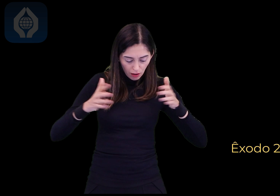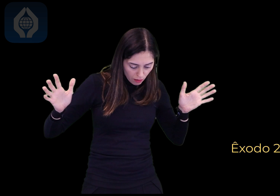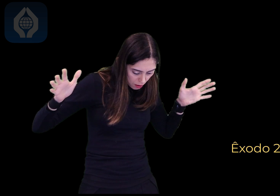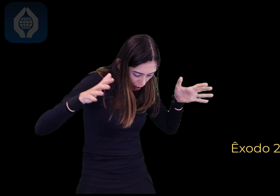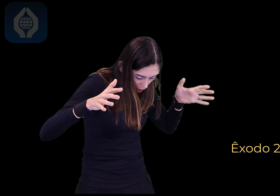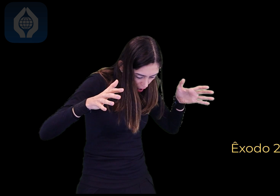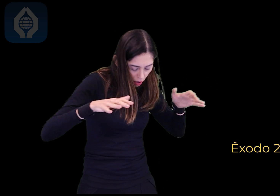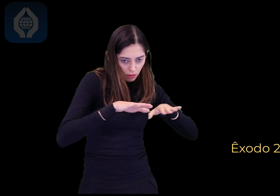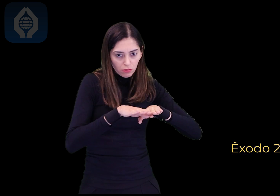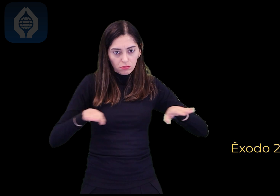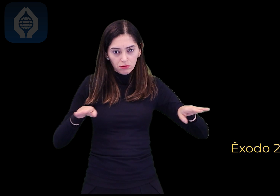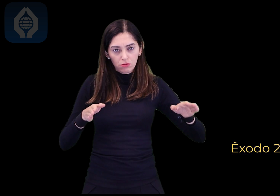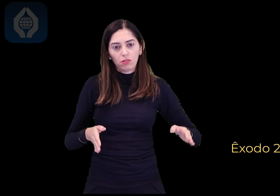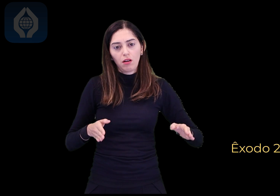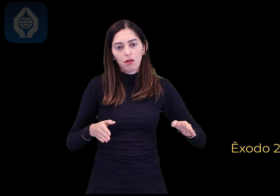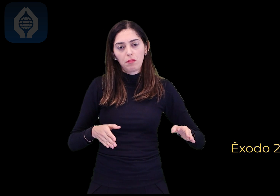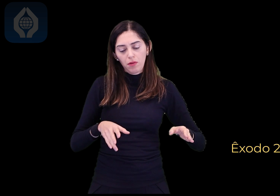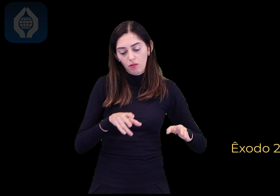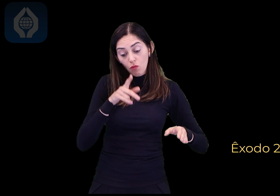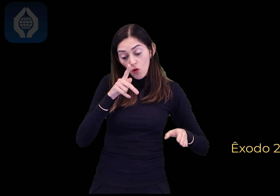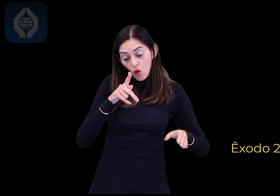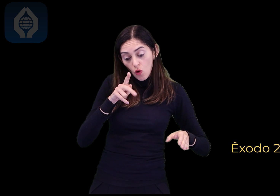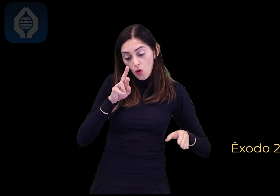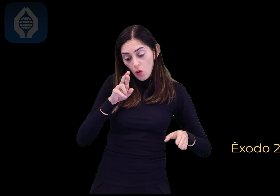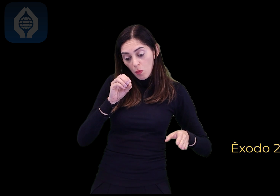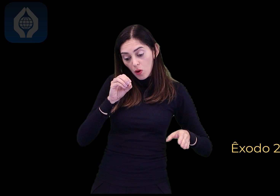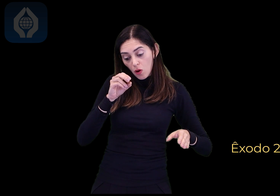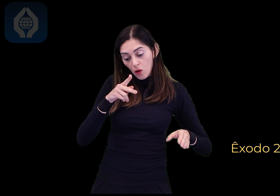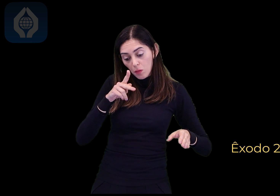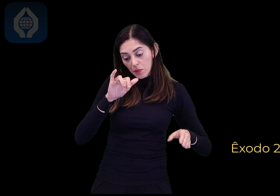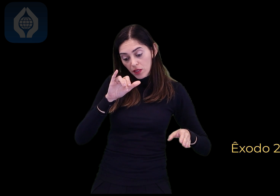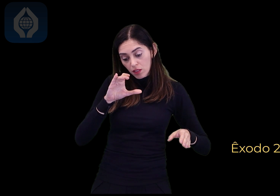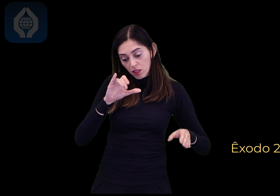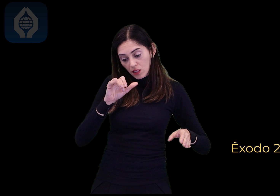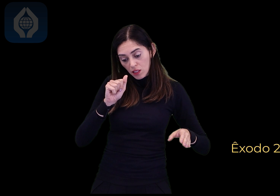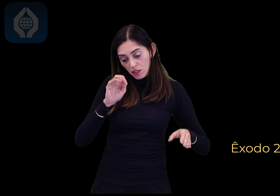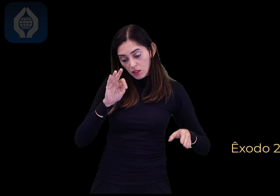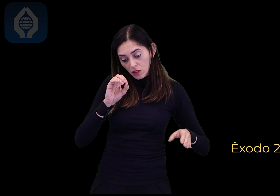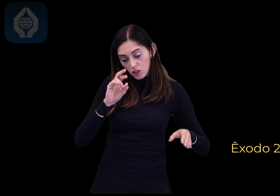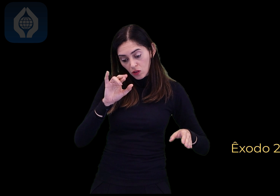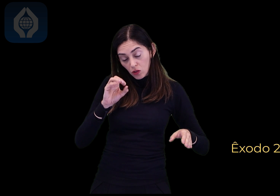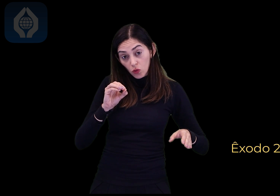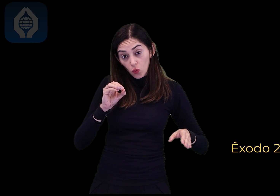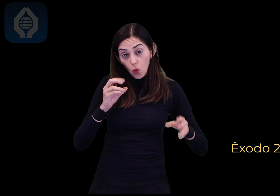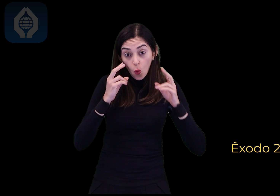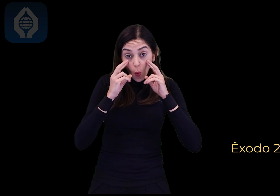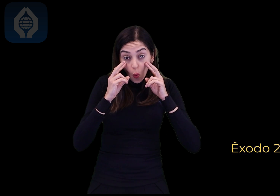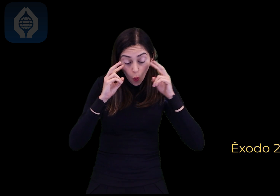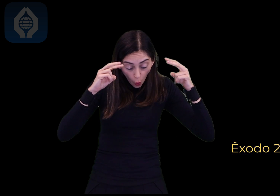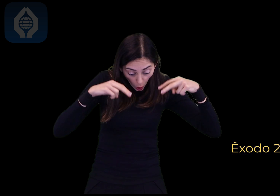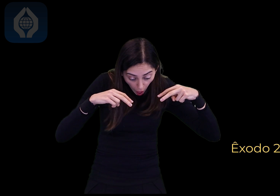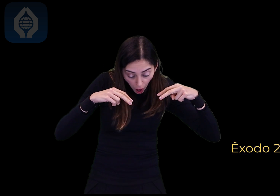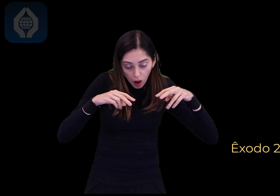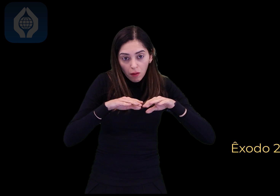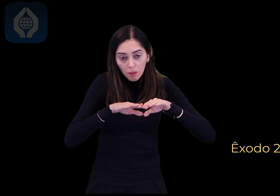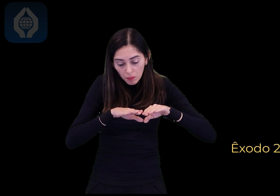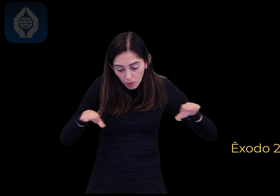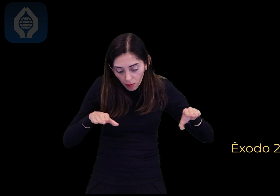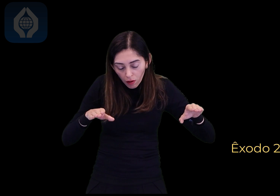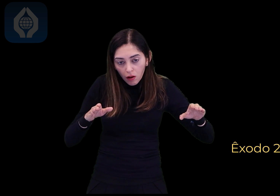propiciatório. Seus rostos deviam estar olhando para baixo, para a tampa da caixa. Êxodo 25, 21 a